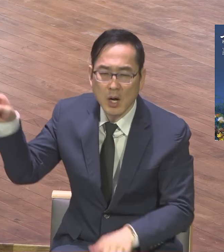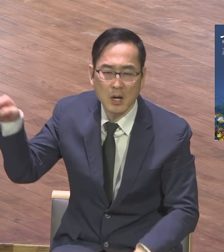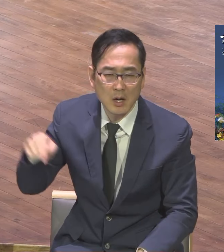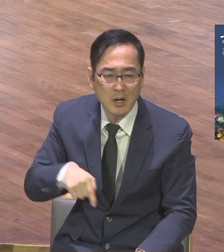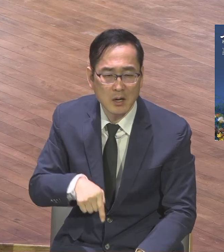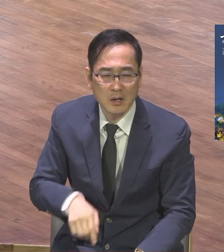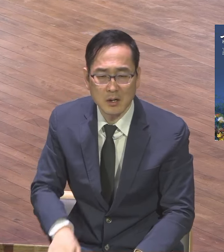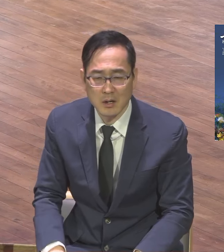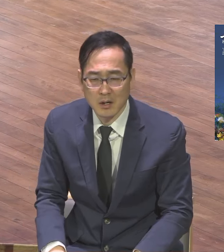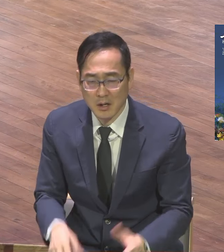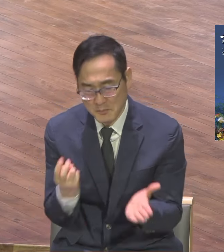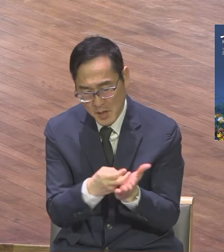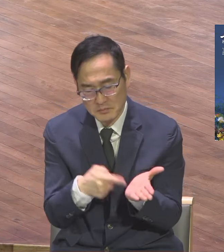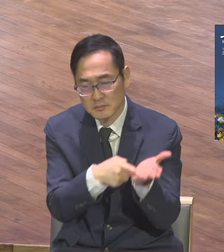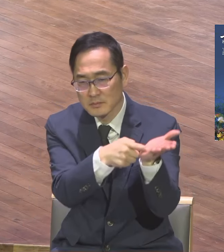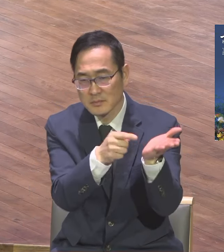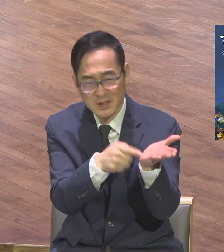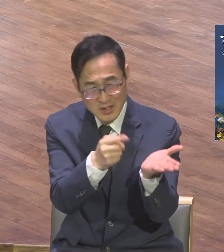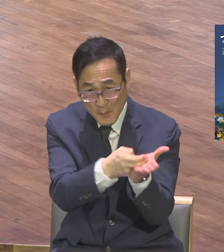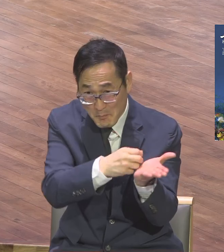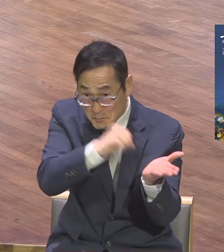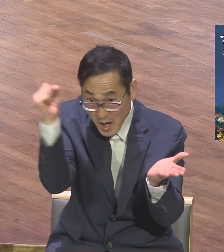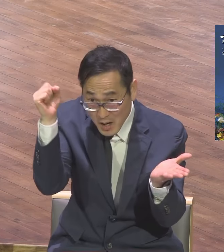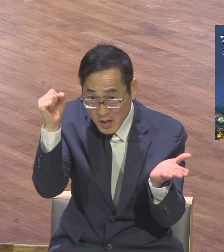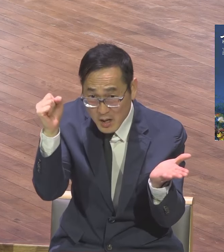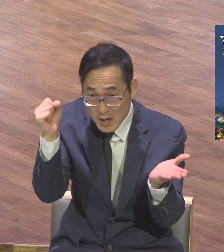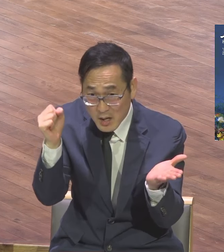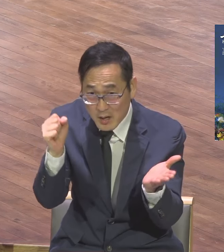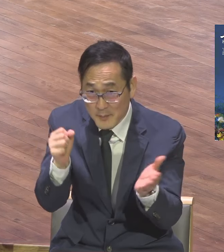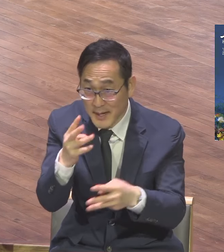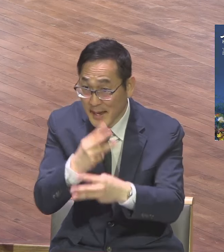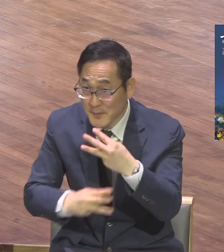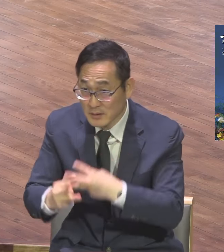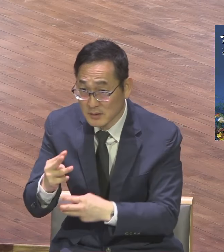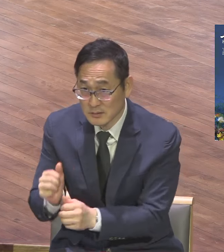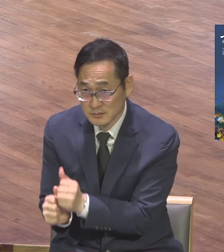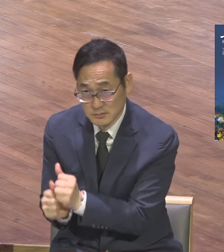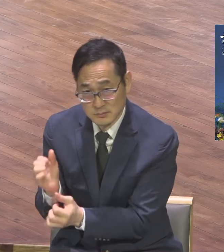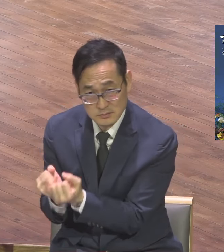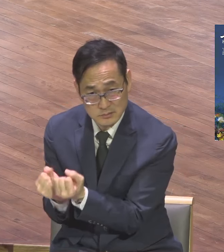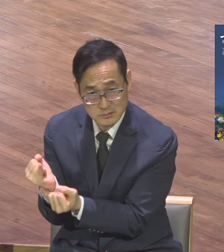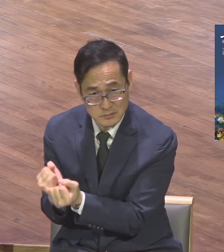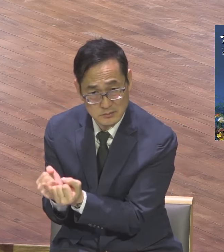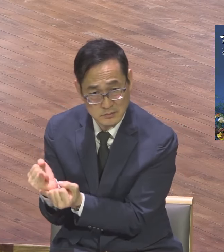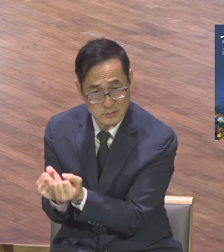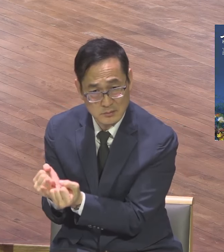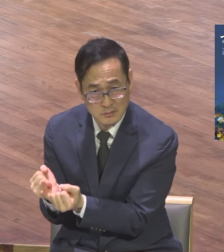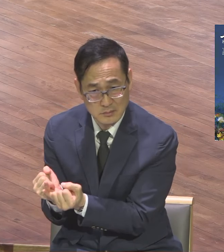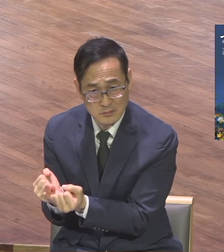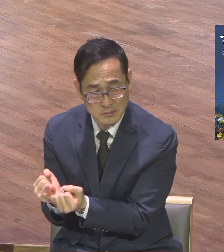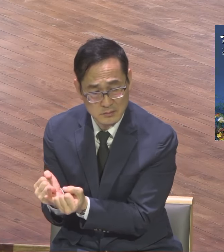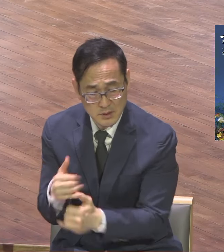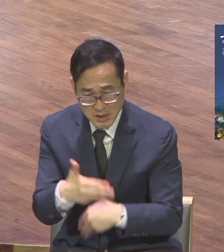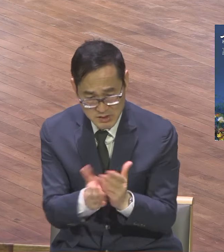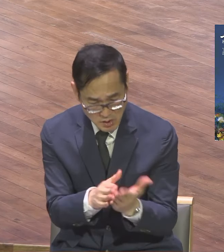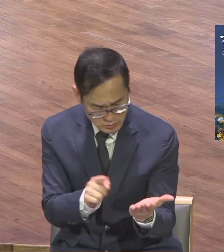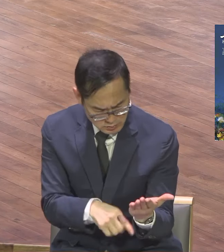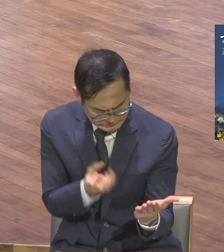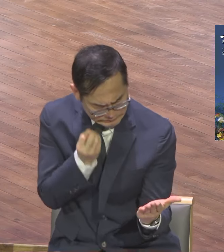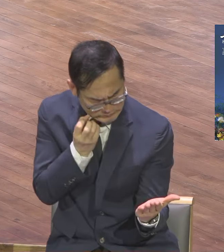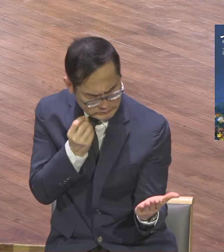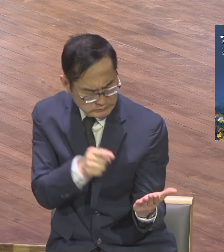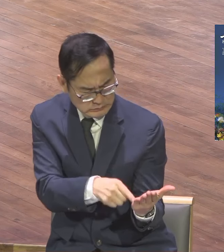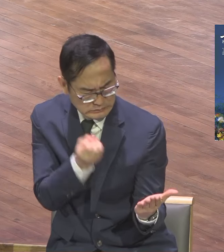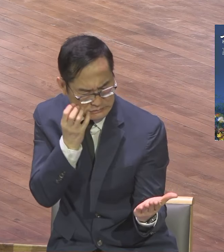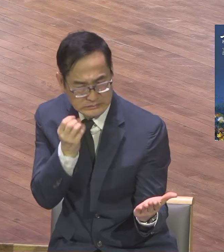자, 이리 되면요, 인권법이 통과되면요, 우리 렘넌트 아이들은요, 우리 후대들은 성경을 어떻게 보느냐, 아주